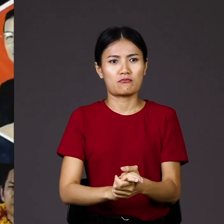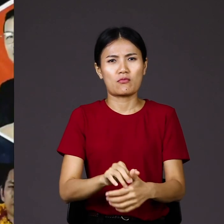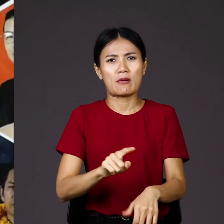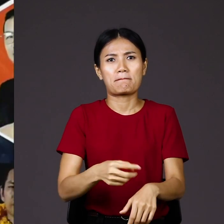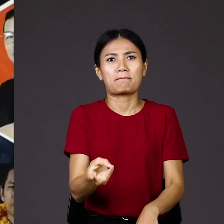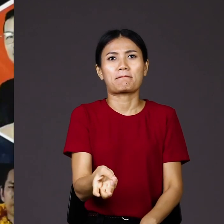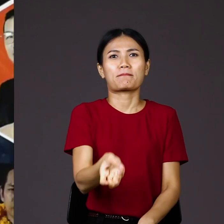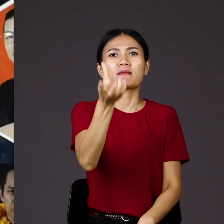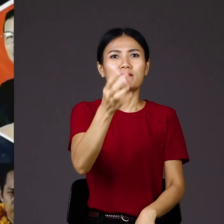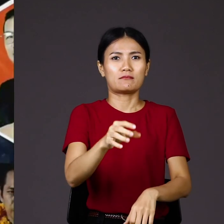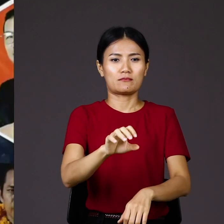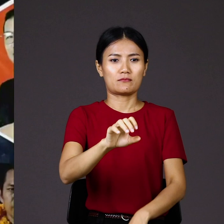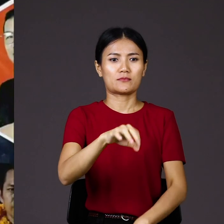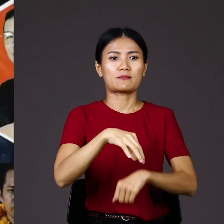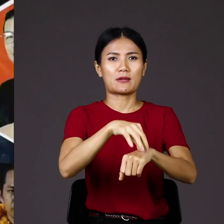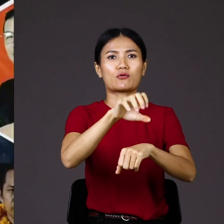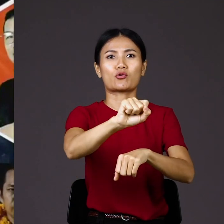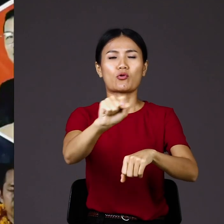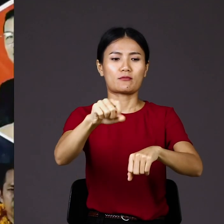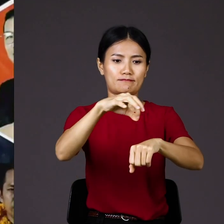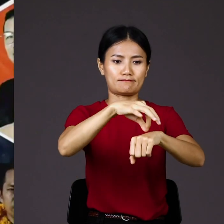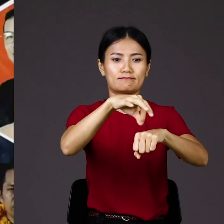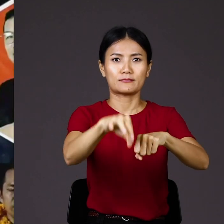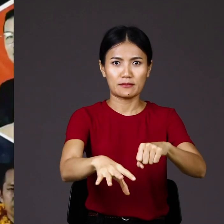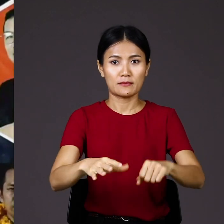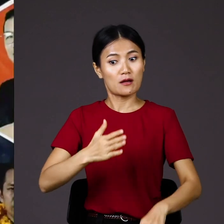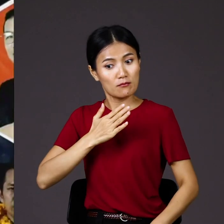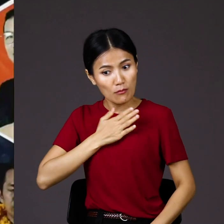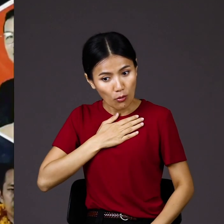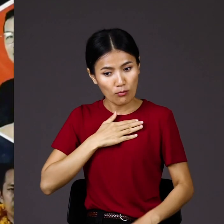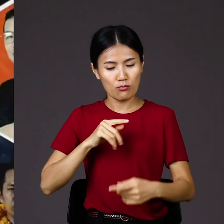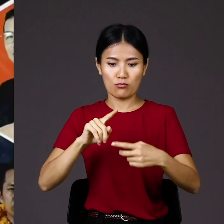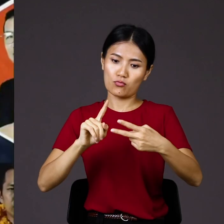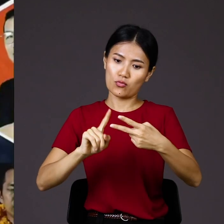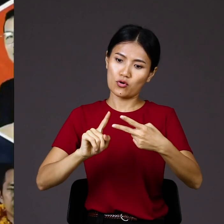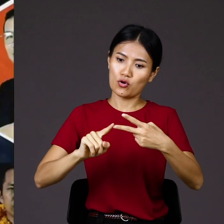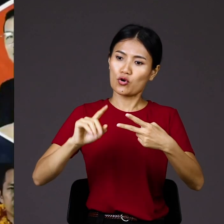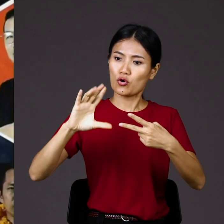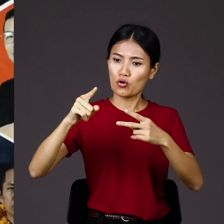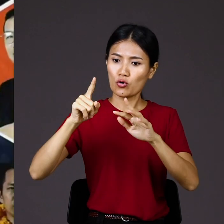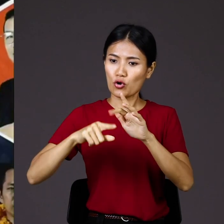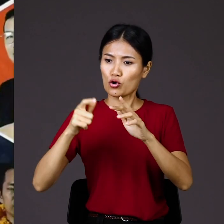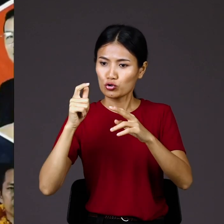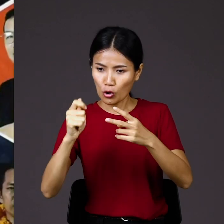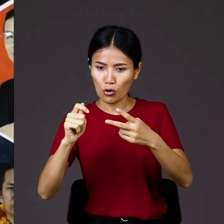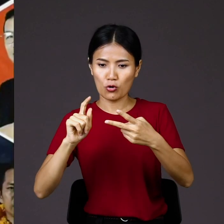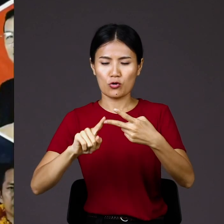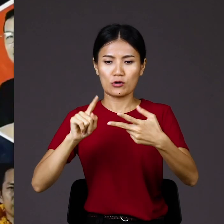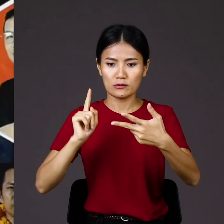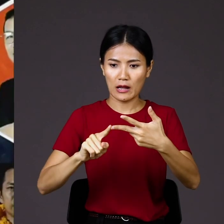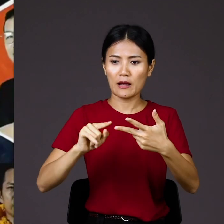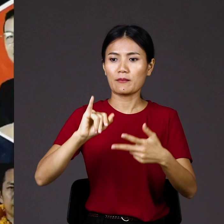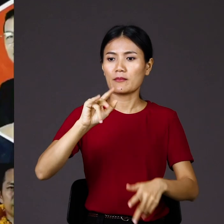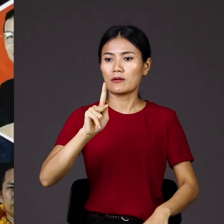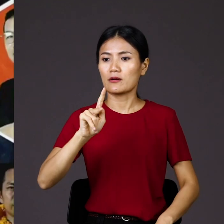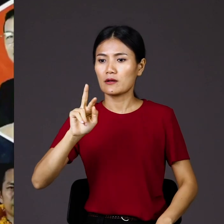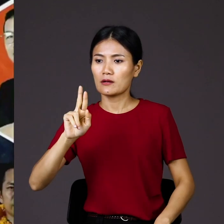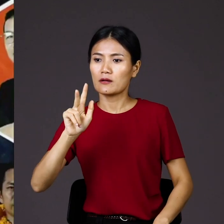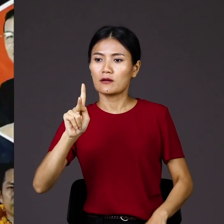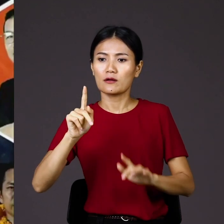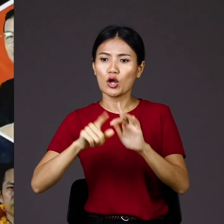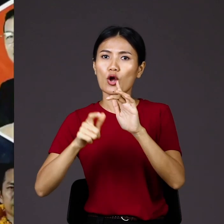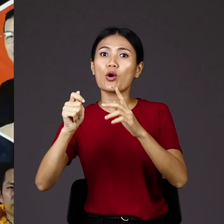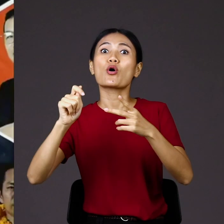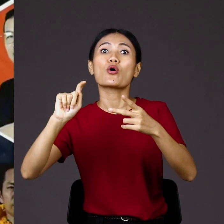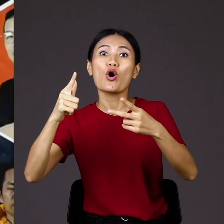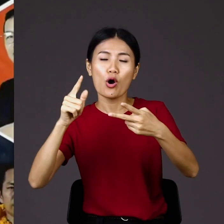ทันทีไอของผมของคุณช่อพรรณิกาของคุณไกลก้องไวทยการเรายังมีโอกาสม